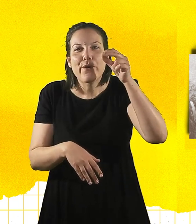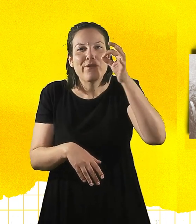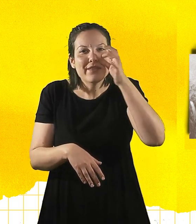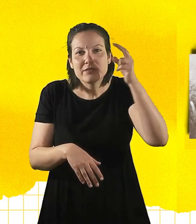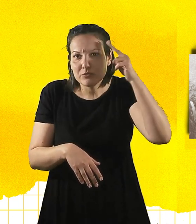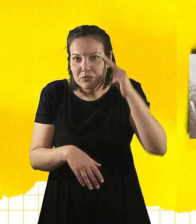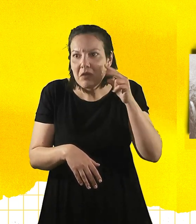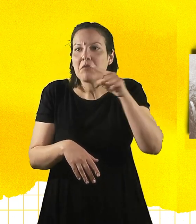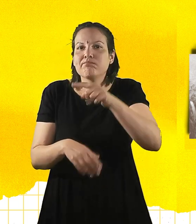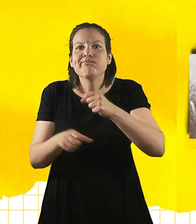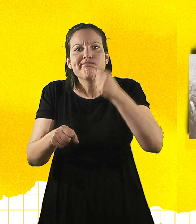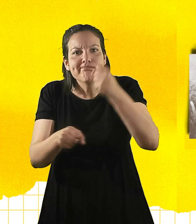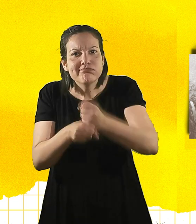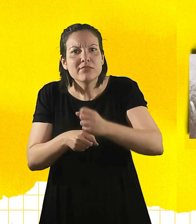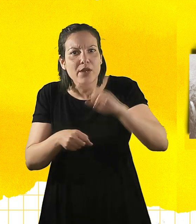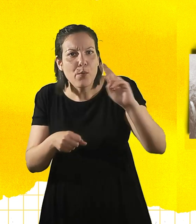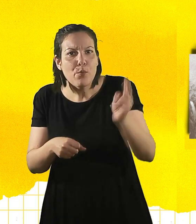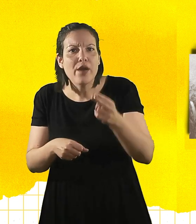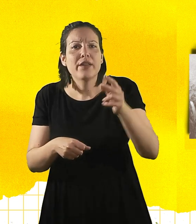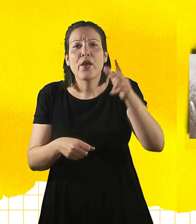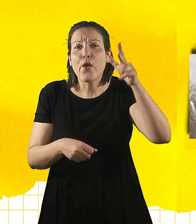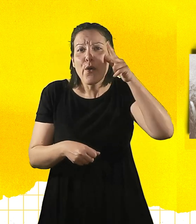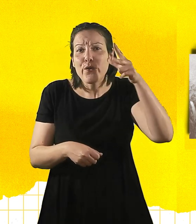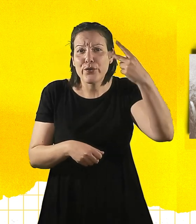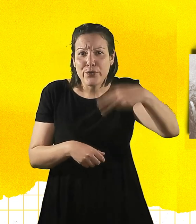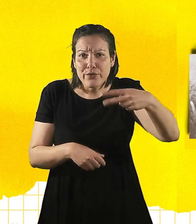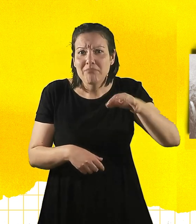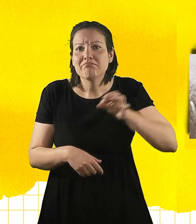muerte un 8 de noviembre de